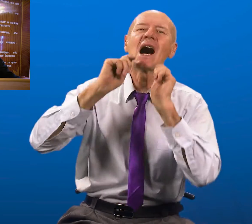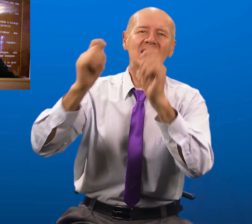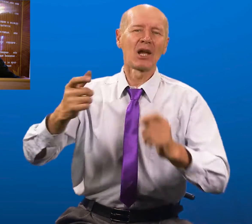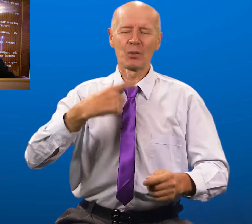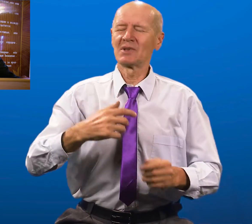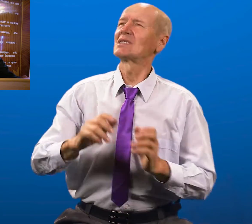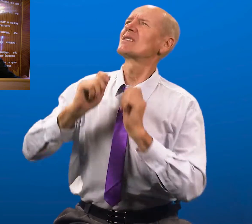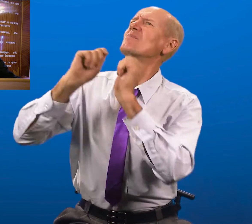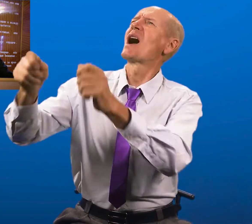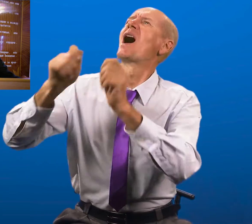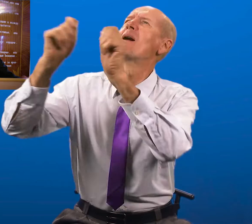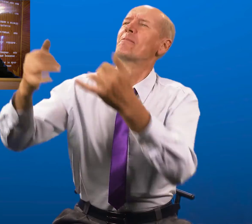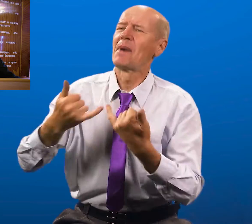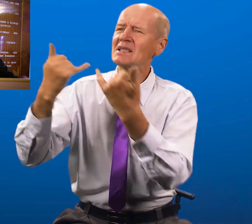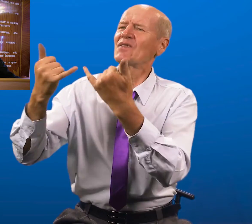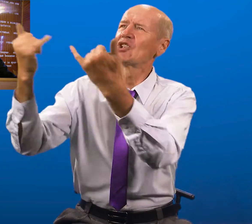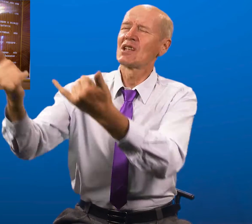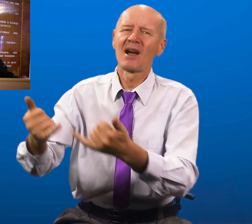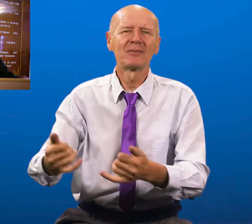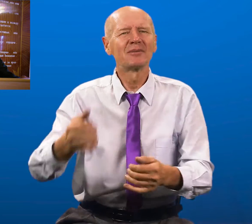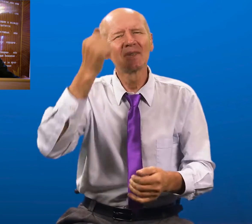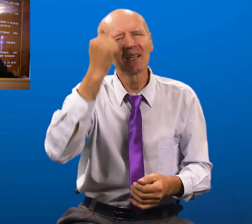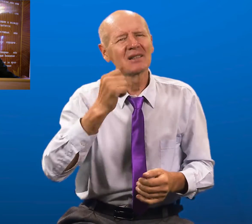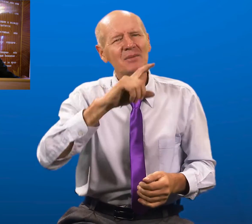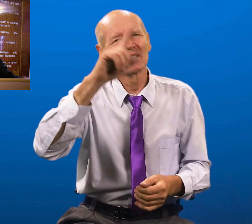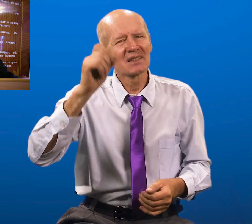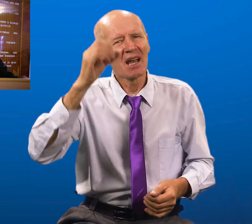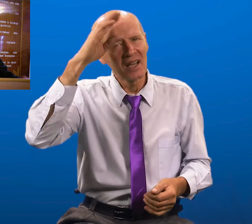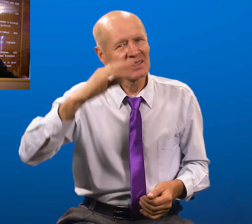услышанную молитву Бога Отца, Сына и Духа Святого.